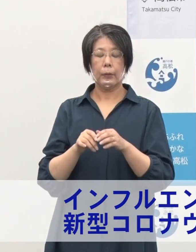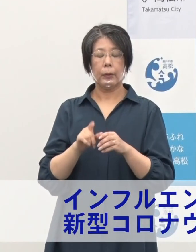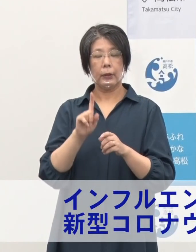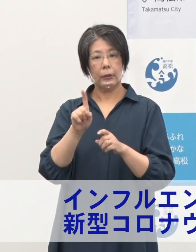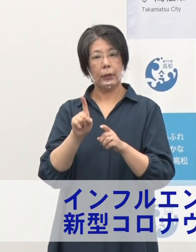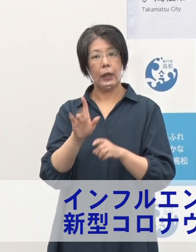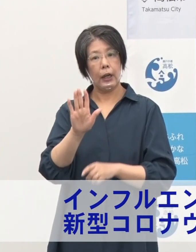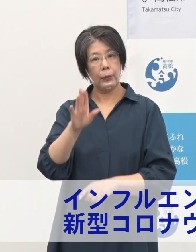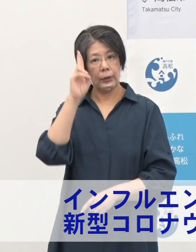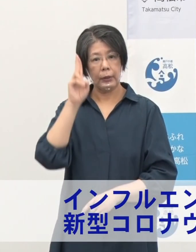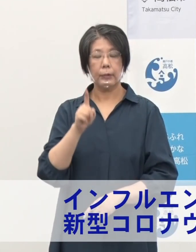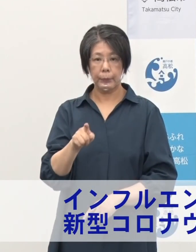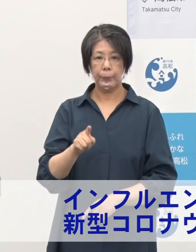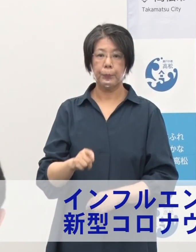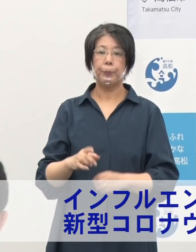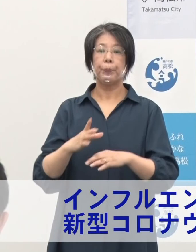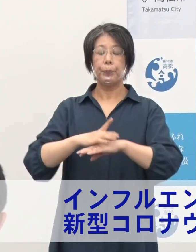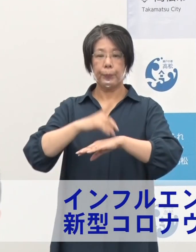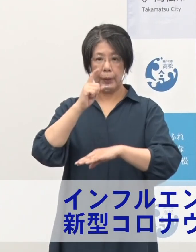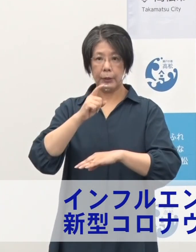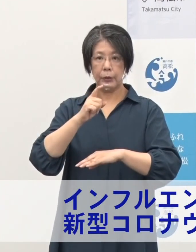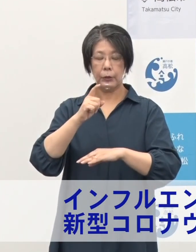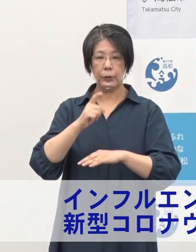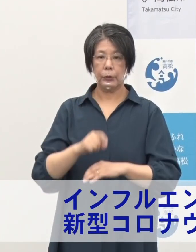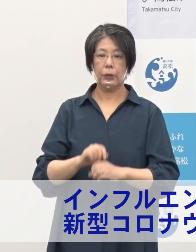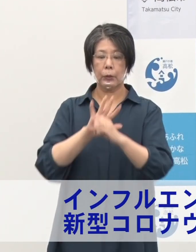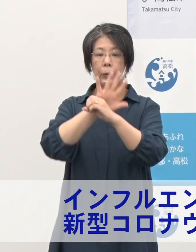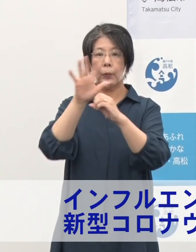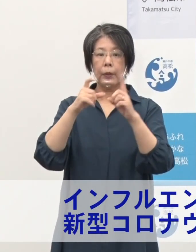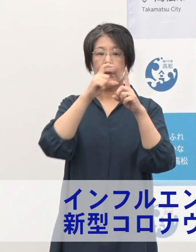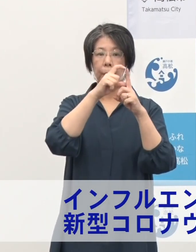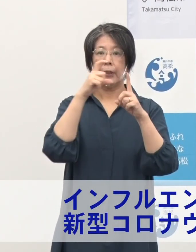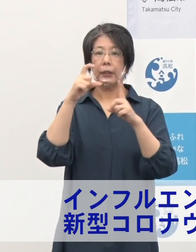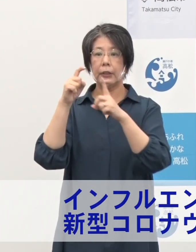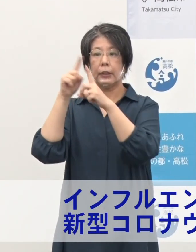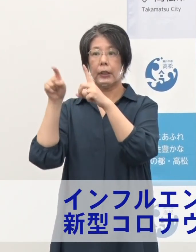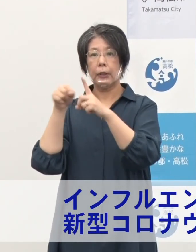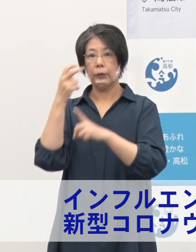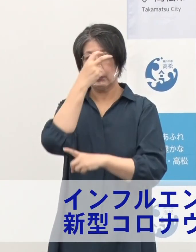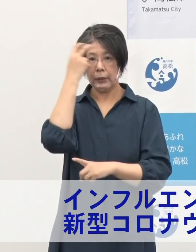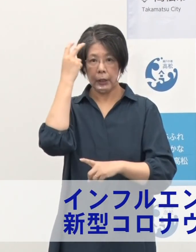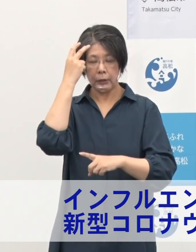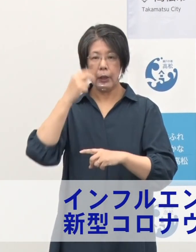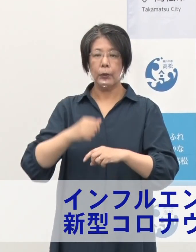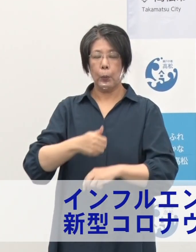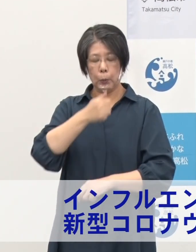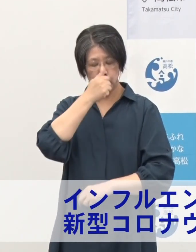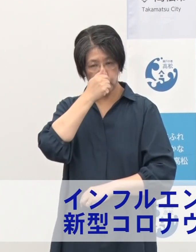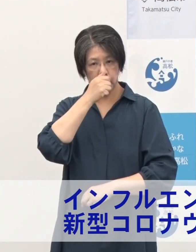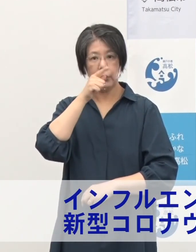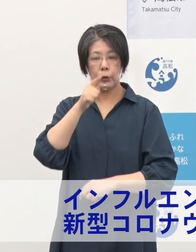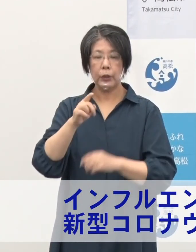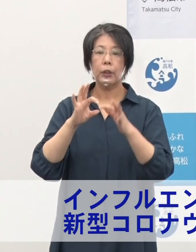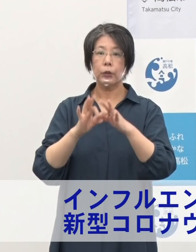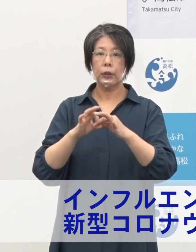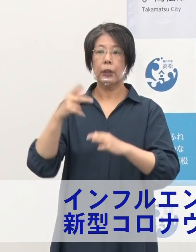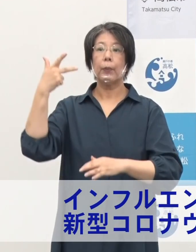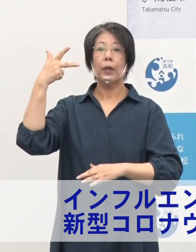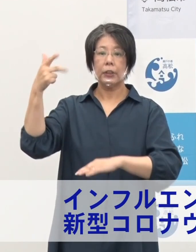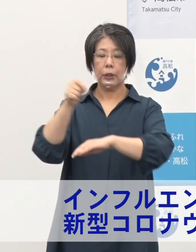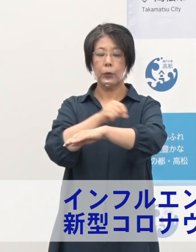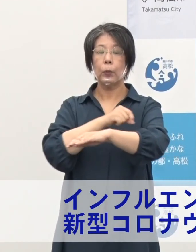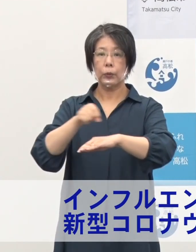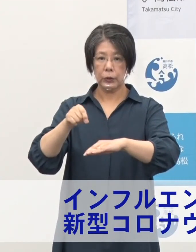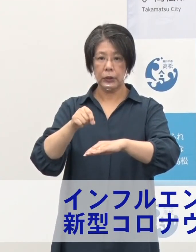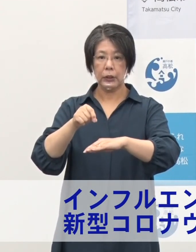あのまあまず新型コロナウイルスの pcr 検査等の充実等につきましては現在は市独自でもう p